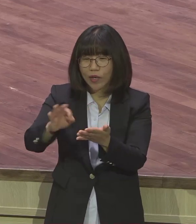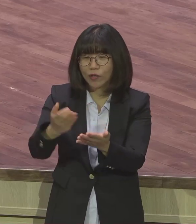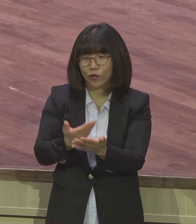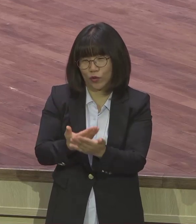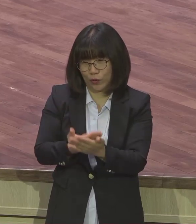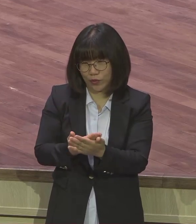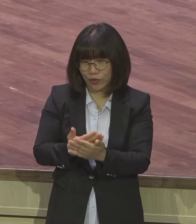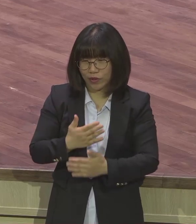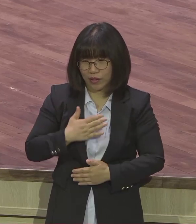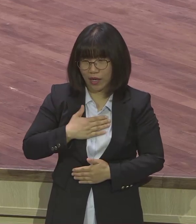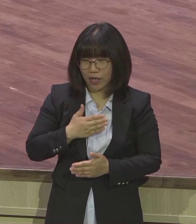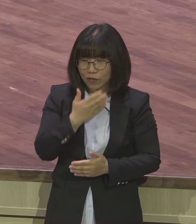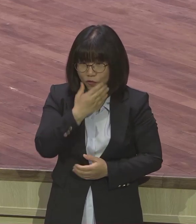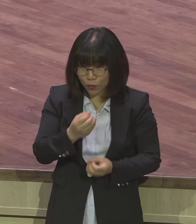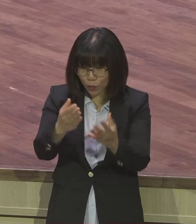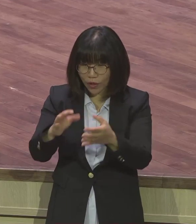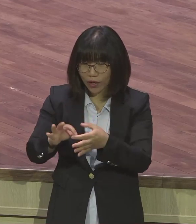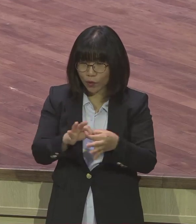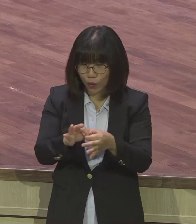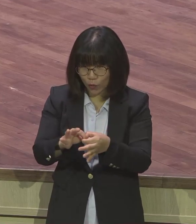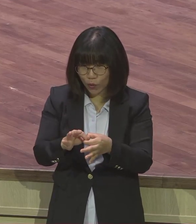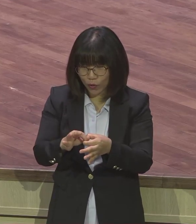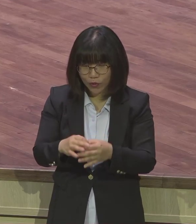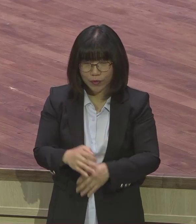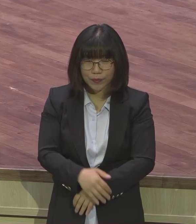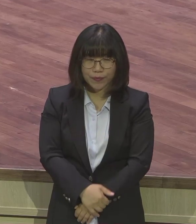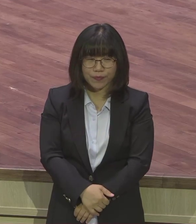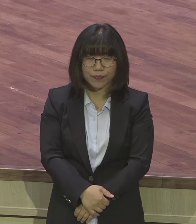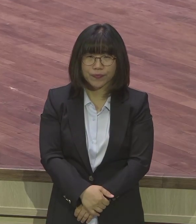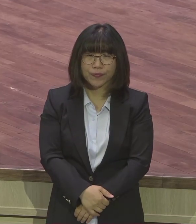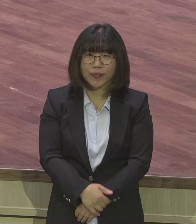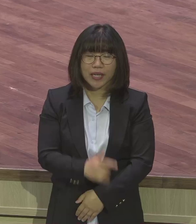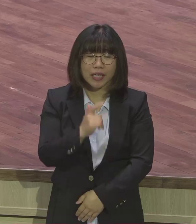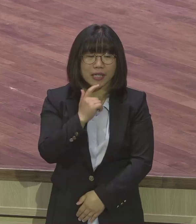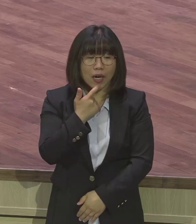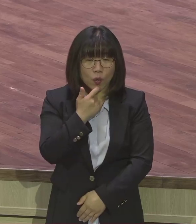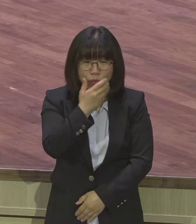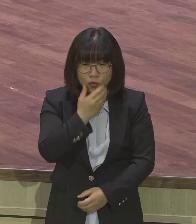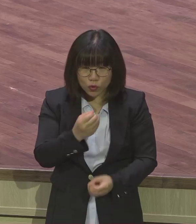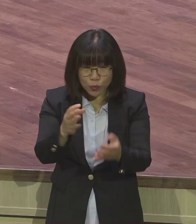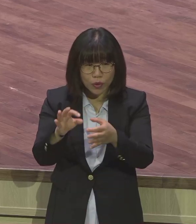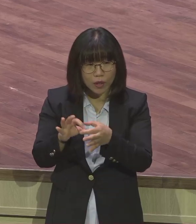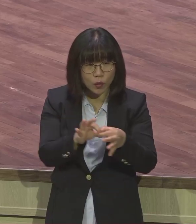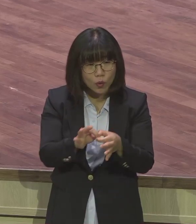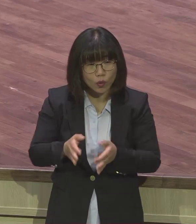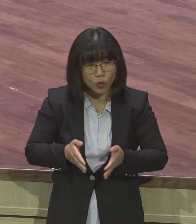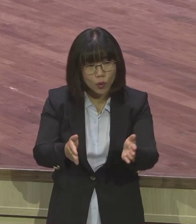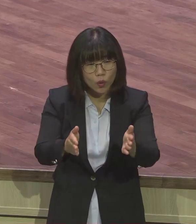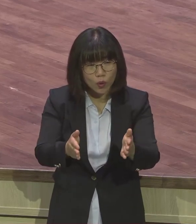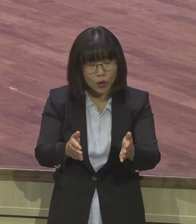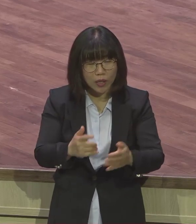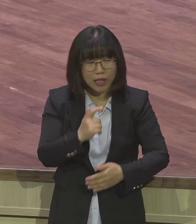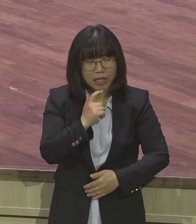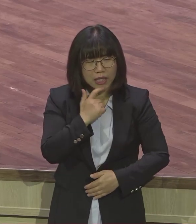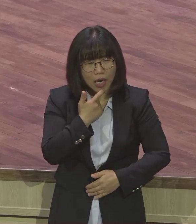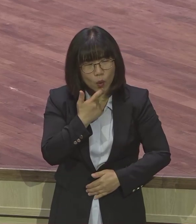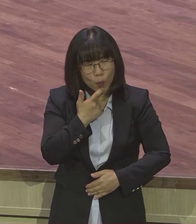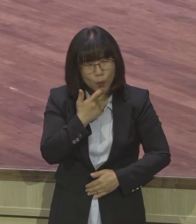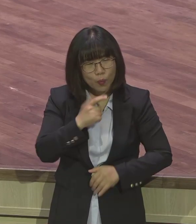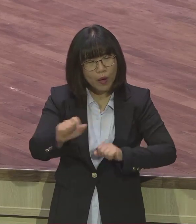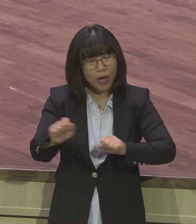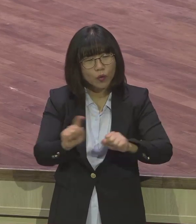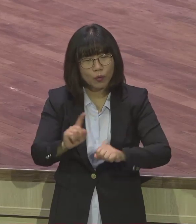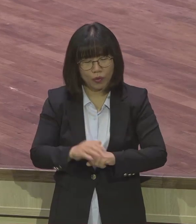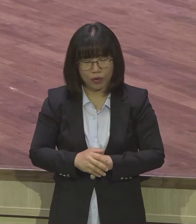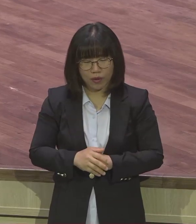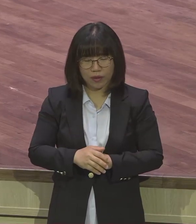통로라. 응? 야곱이 축복의 통로라. 여러분 보세요. 야곱이 뭐 무슨 뭐 한 게 뭐 있어요?